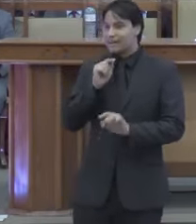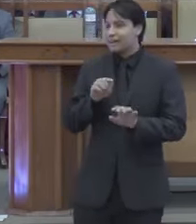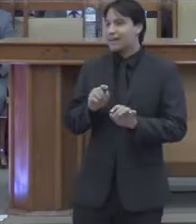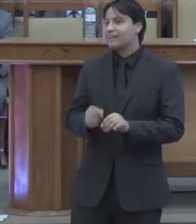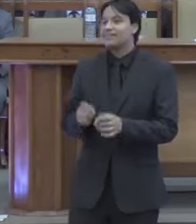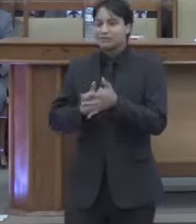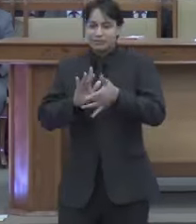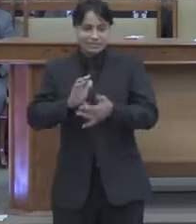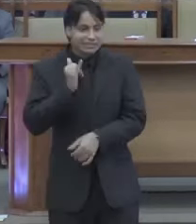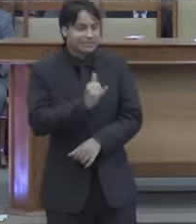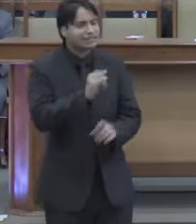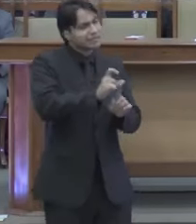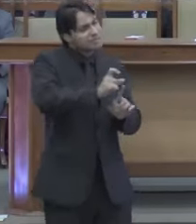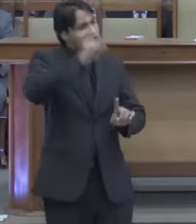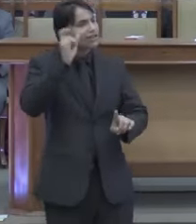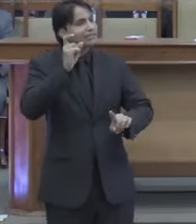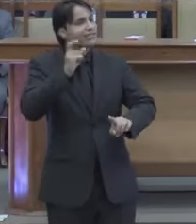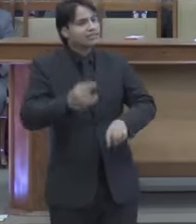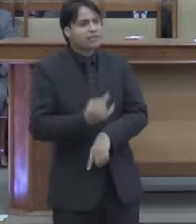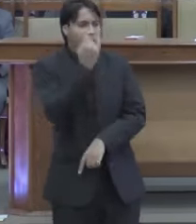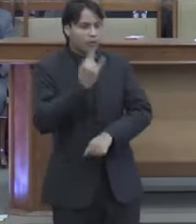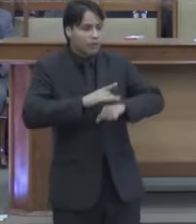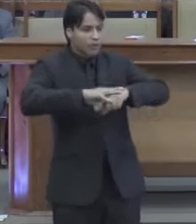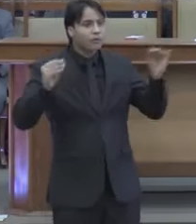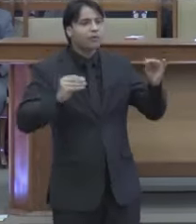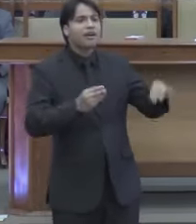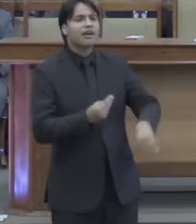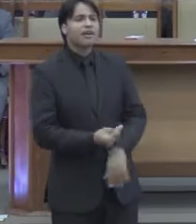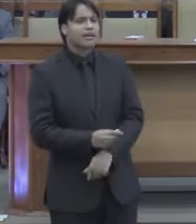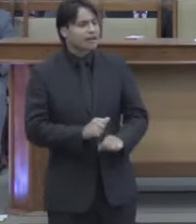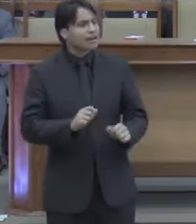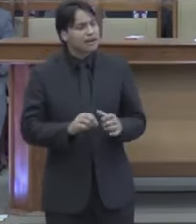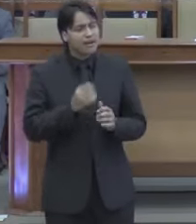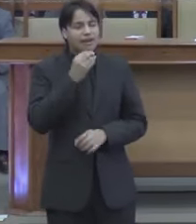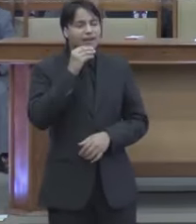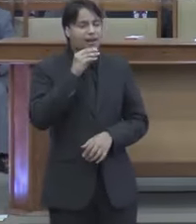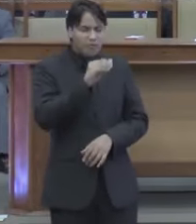demônio, volta à vista e fala, rapaz. Rapaz.